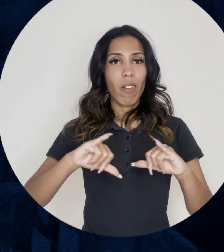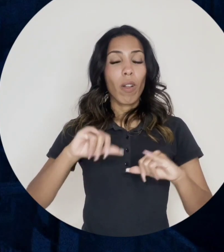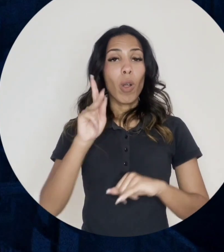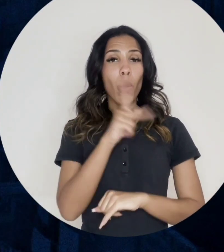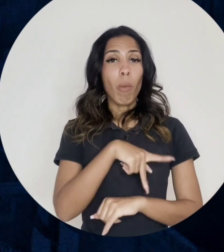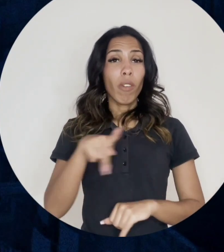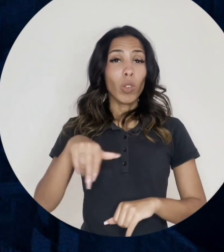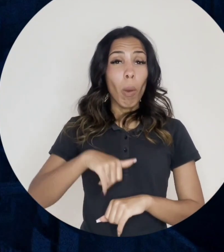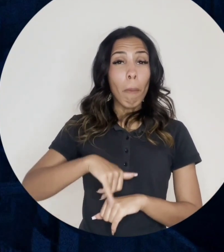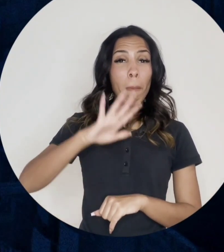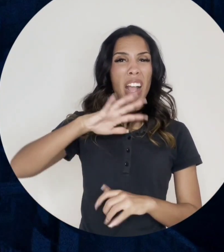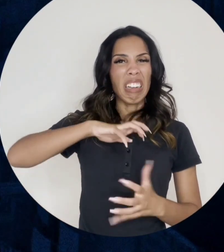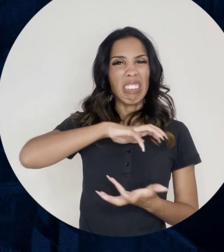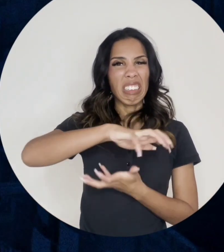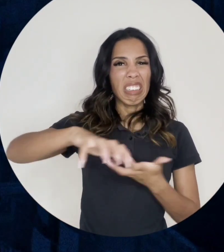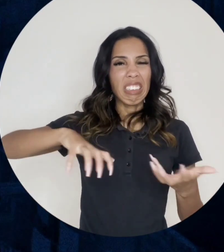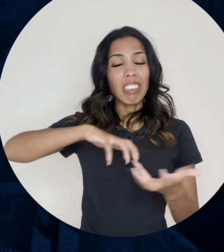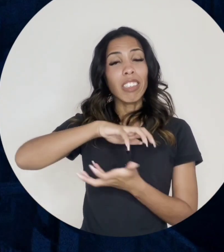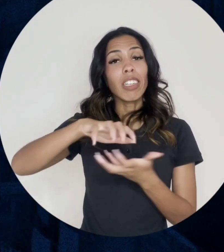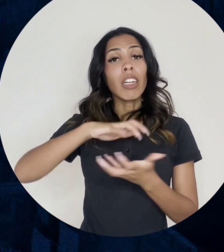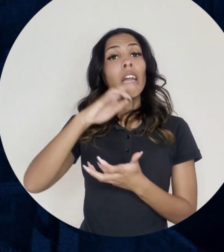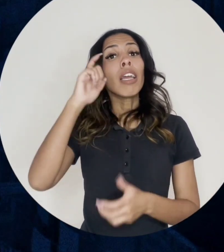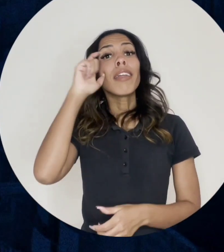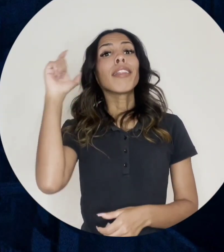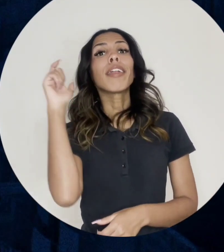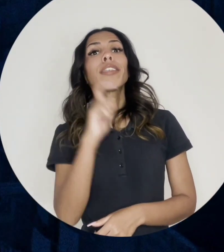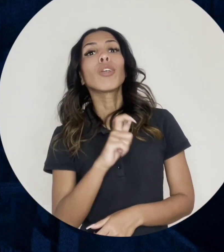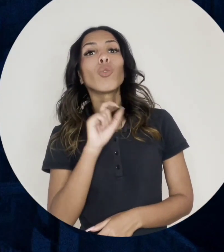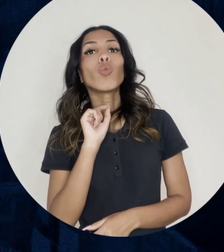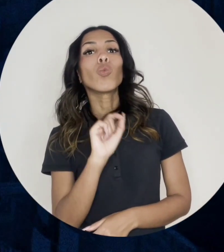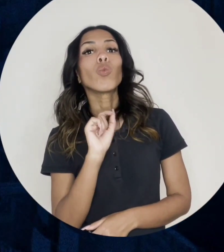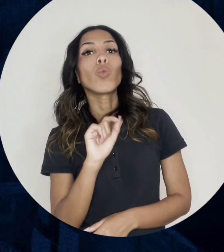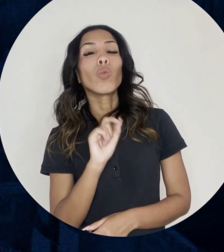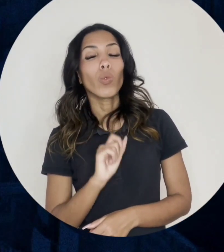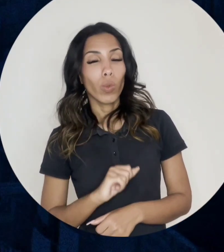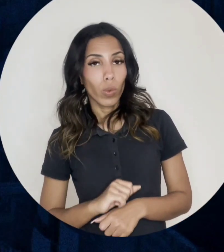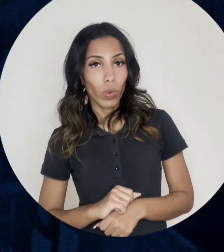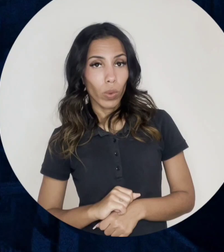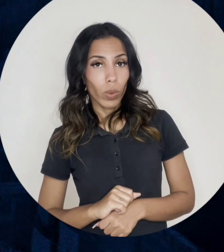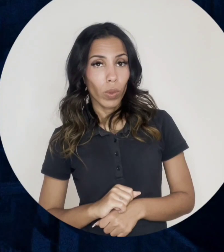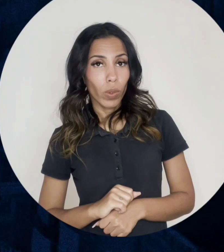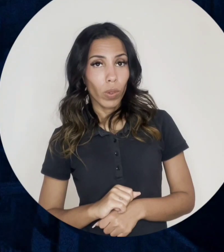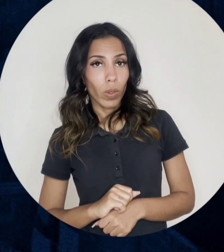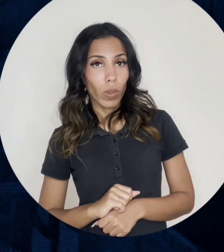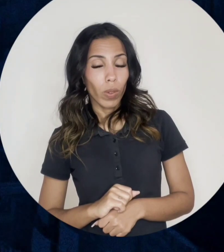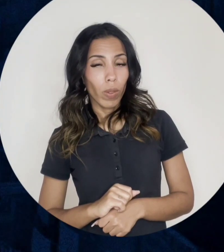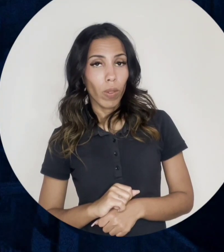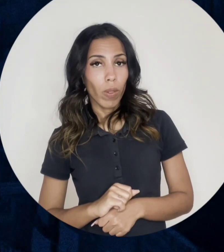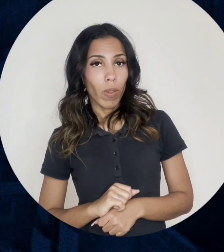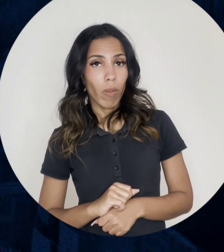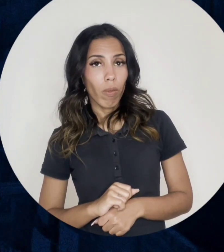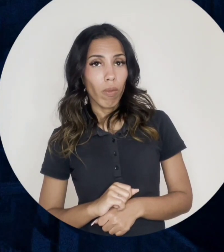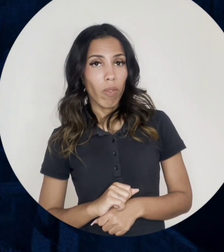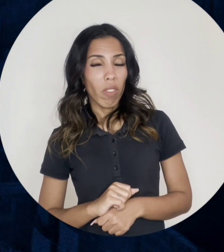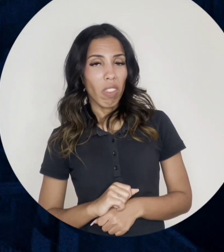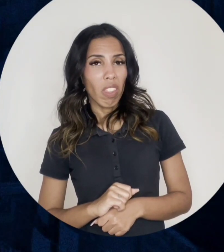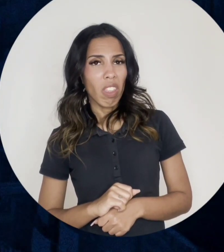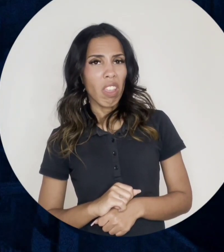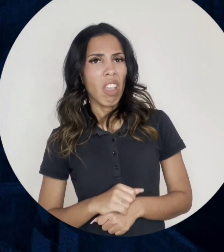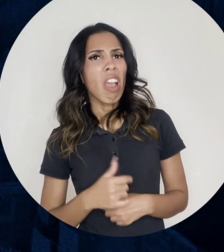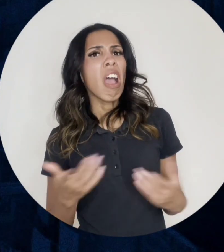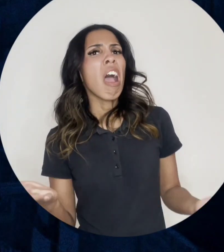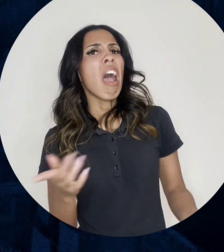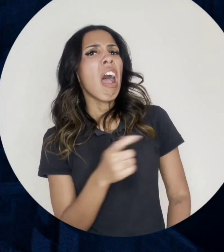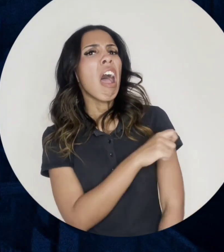do mundo achou interessante, que atendeu um que pode alunos é esse? Foi o que